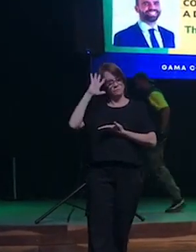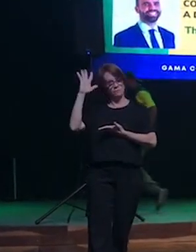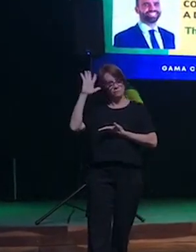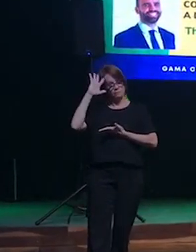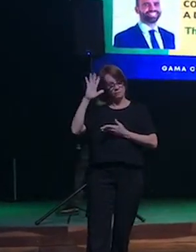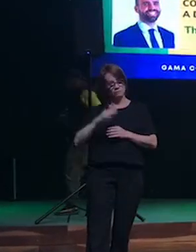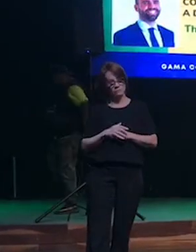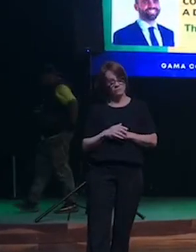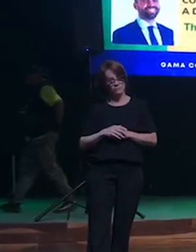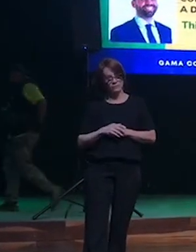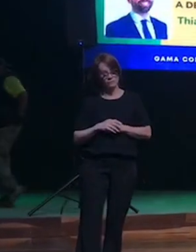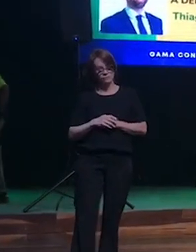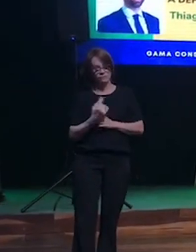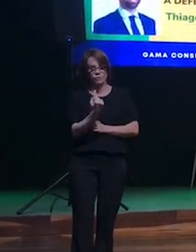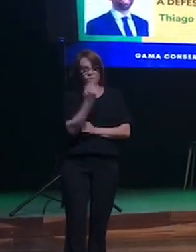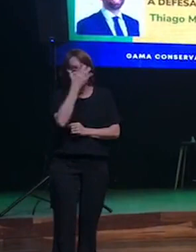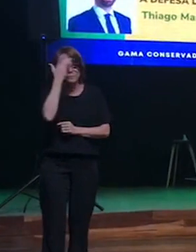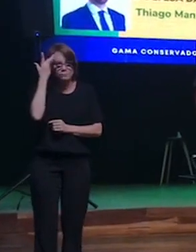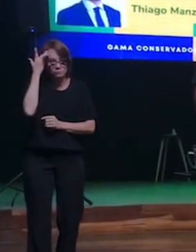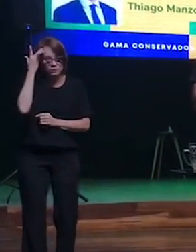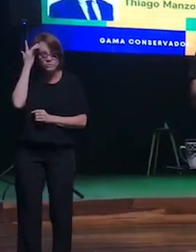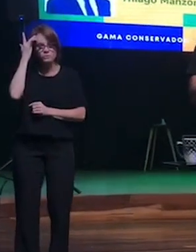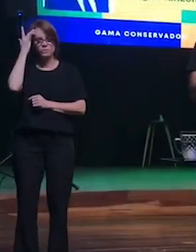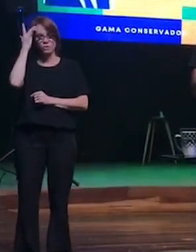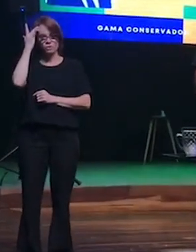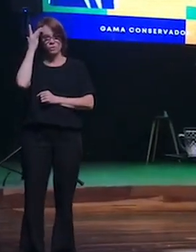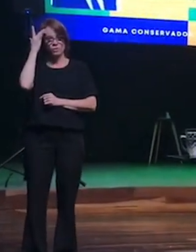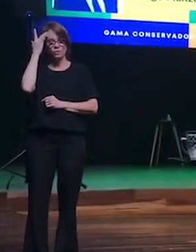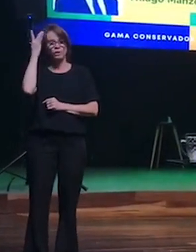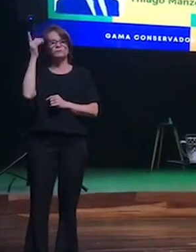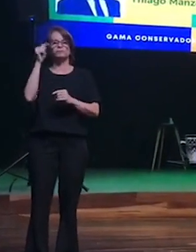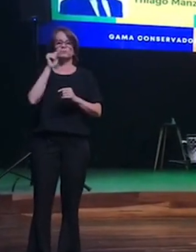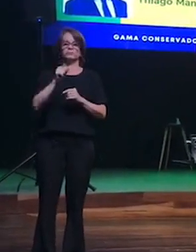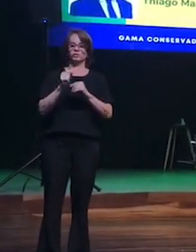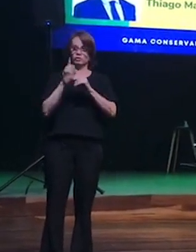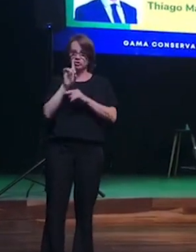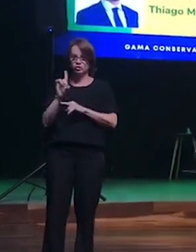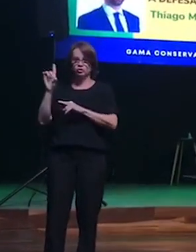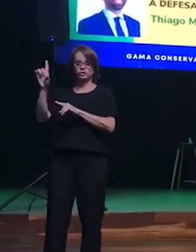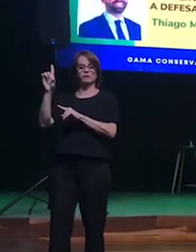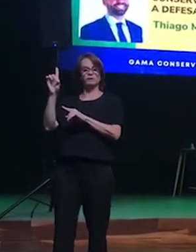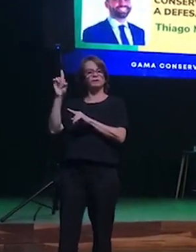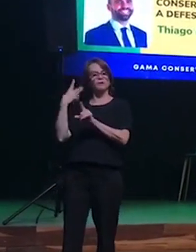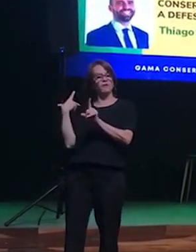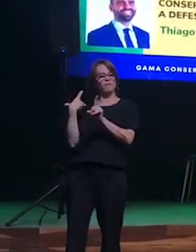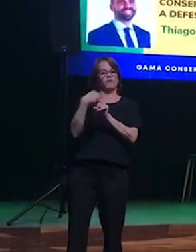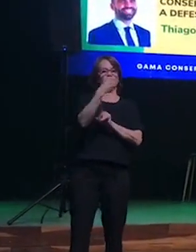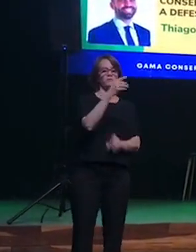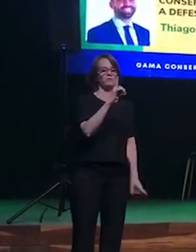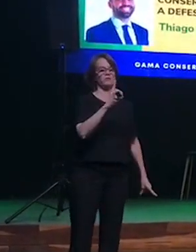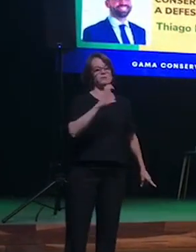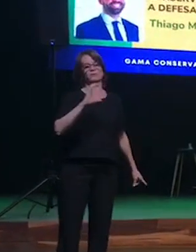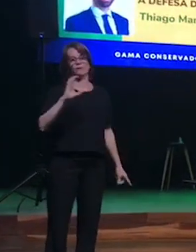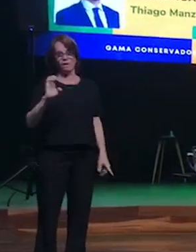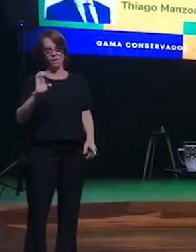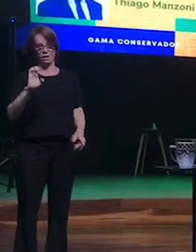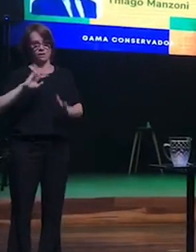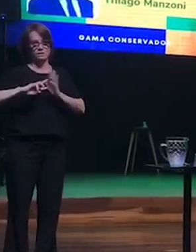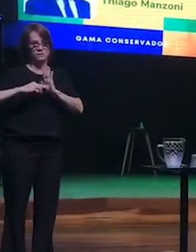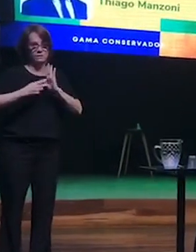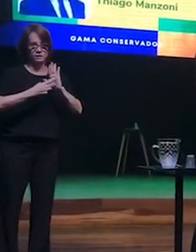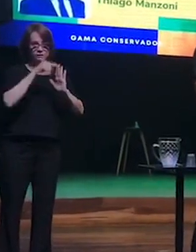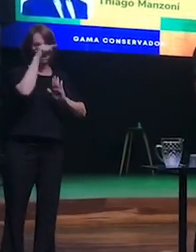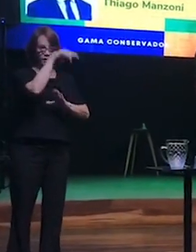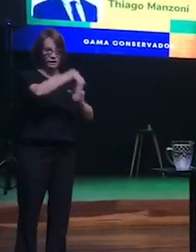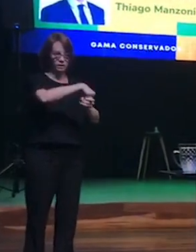direita vence uma eleição de DCE, significa que a universidade está sendo limpa